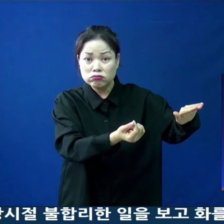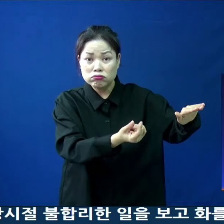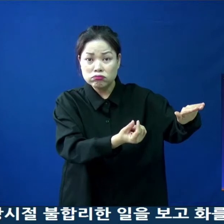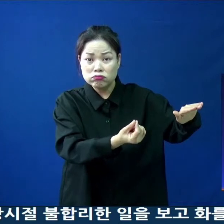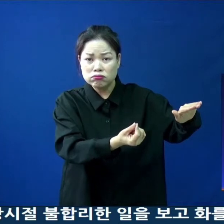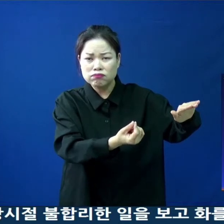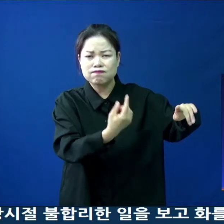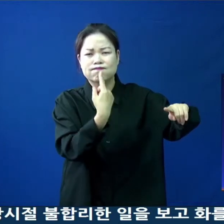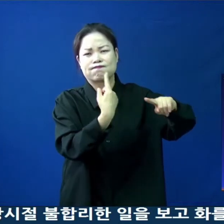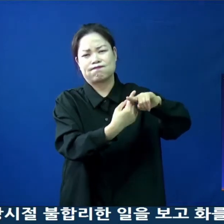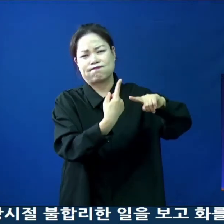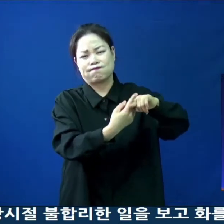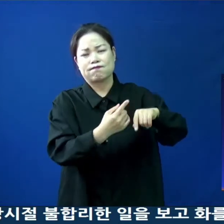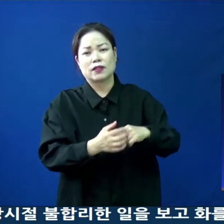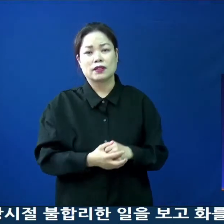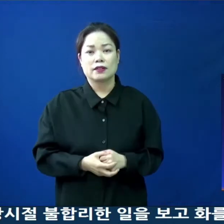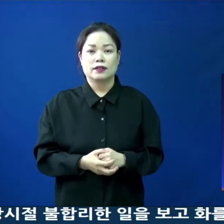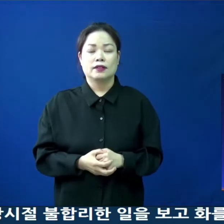그러합니다.